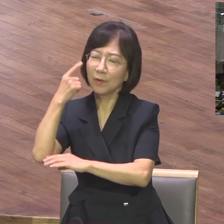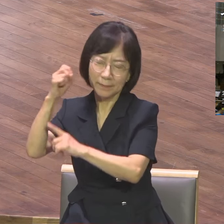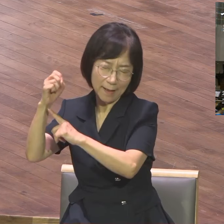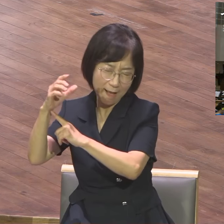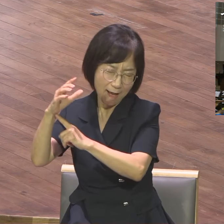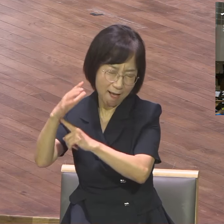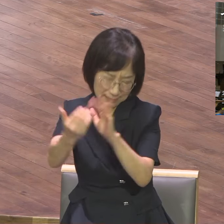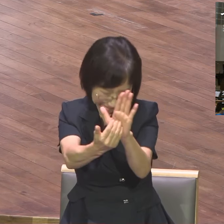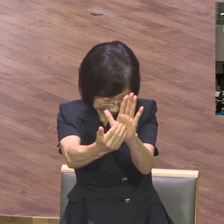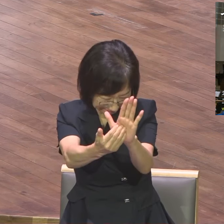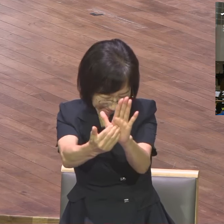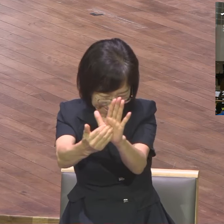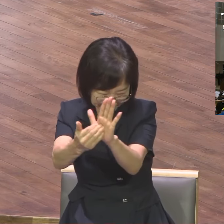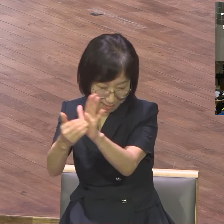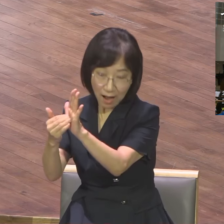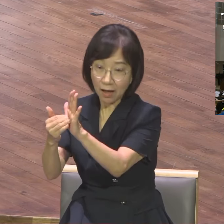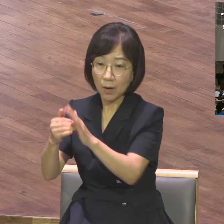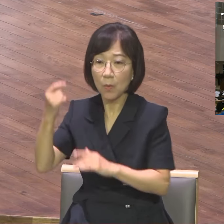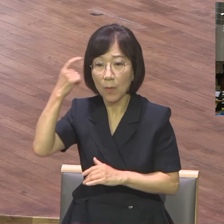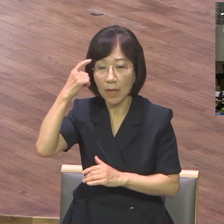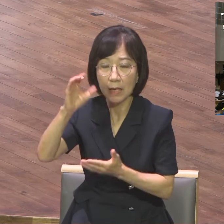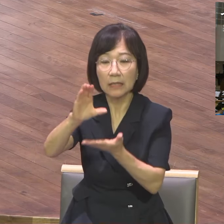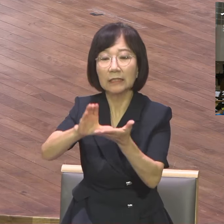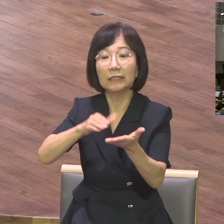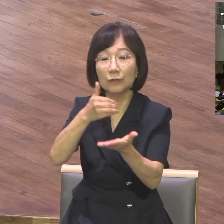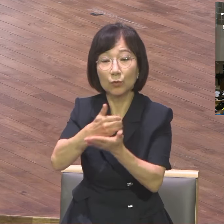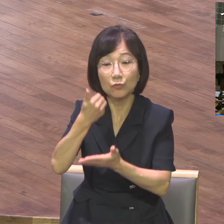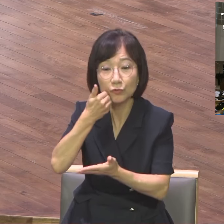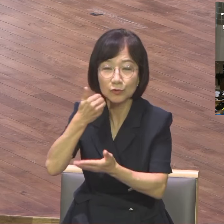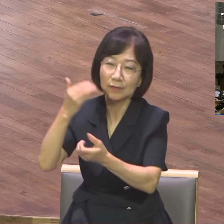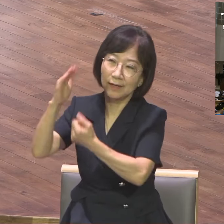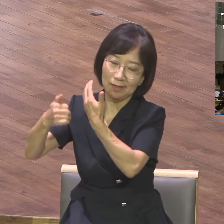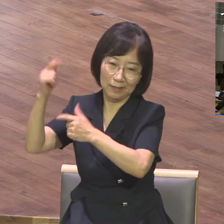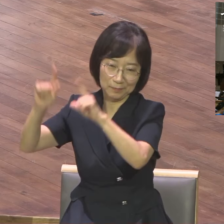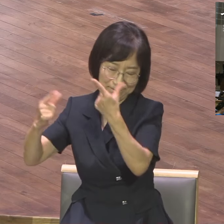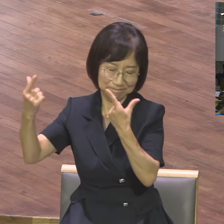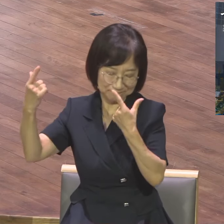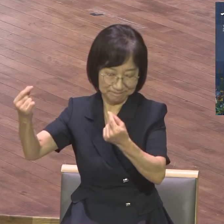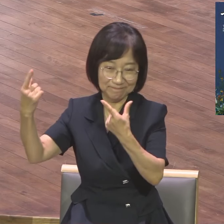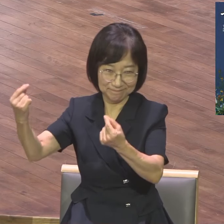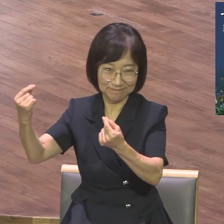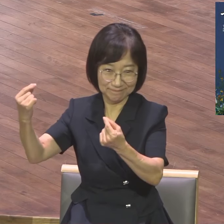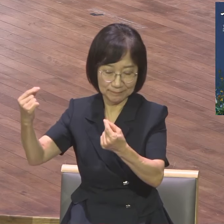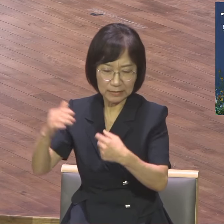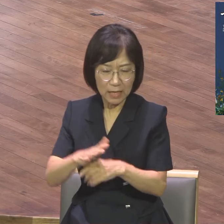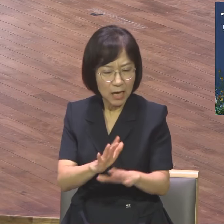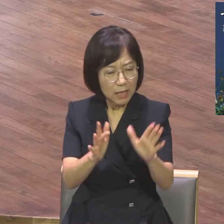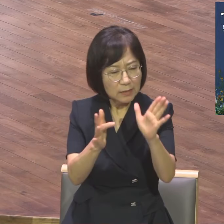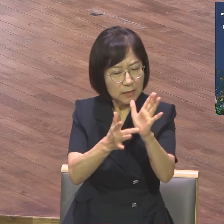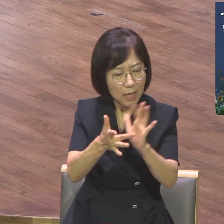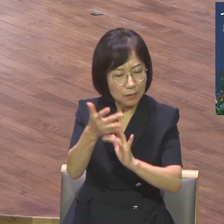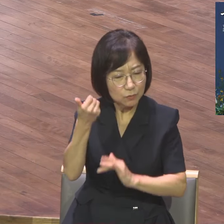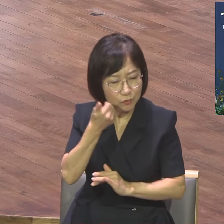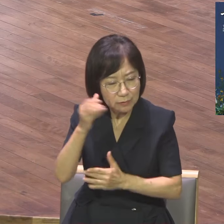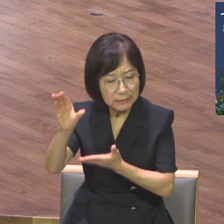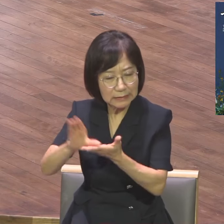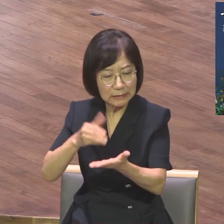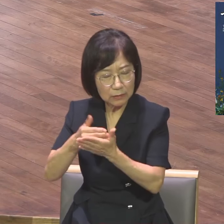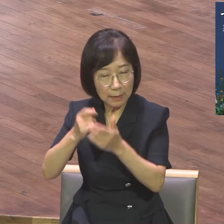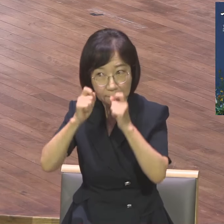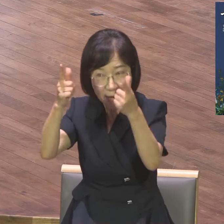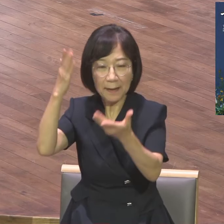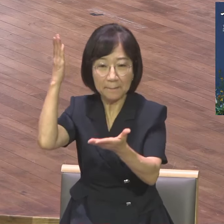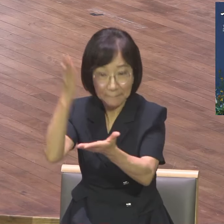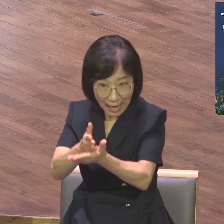하미니 그리스도는 하나님의 형상이니라. 예수가 그리스도라는 사실을 믿지 못하도록, 모든